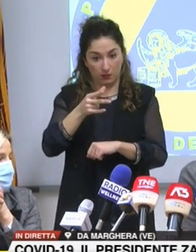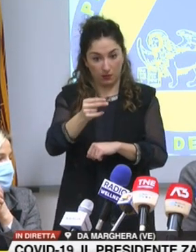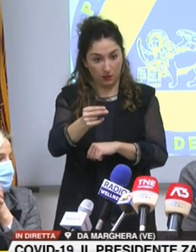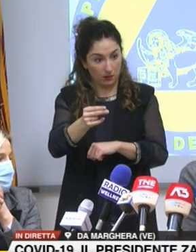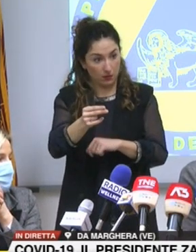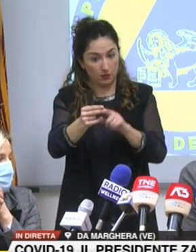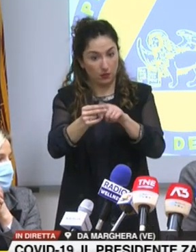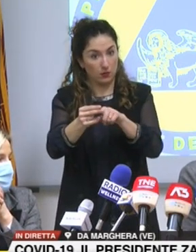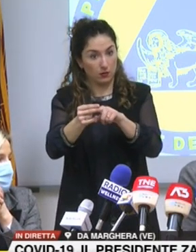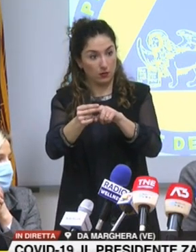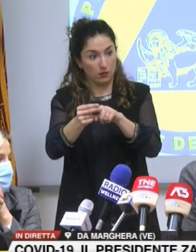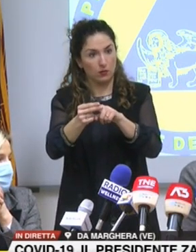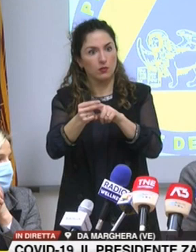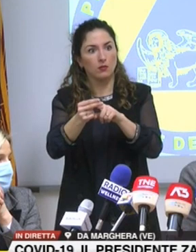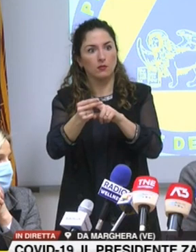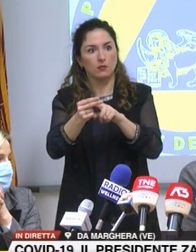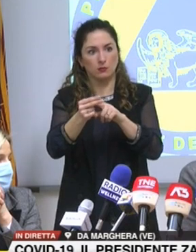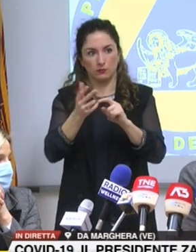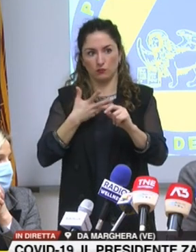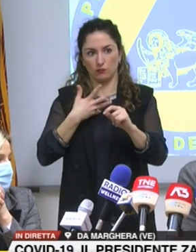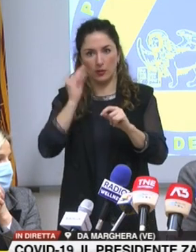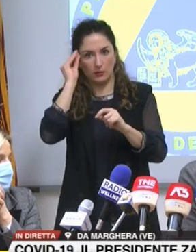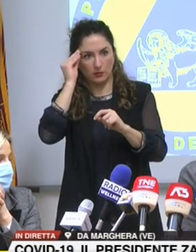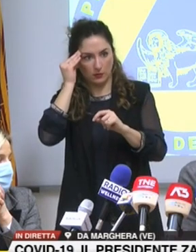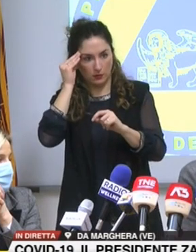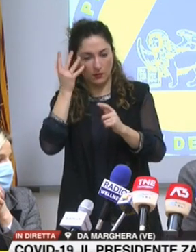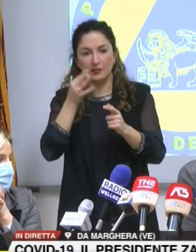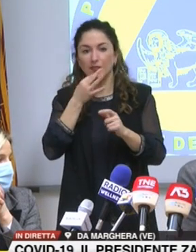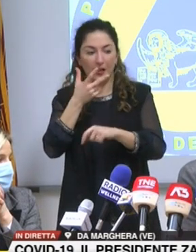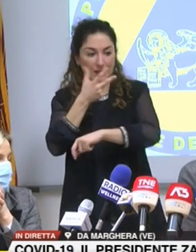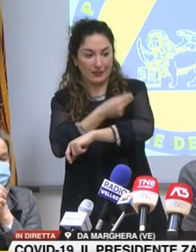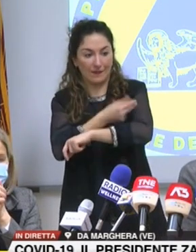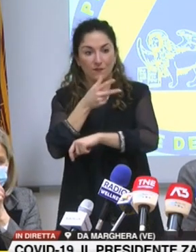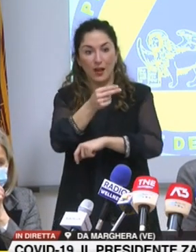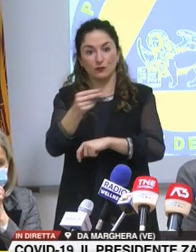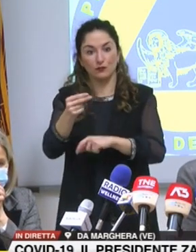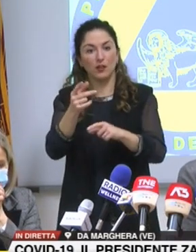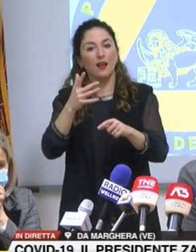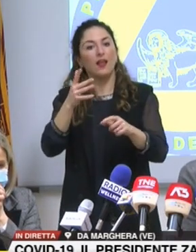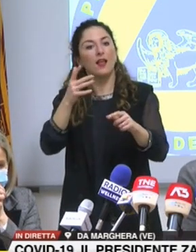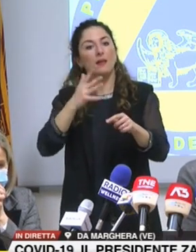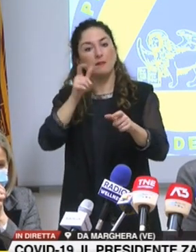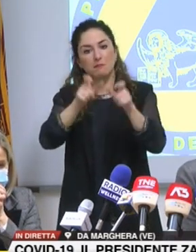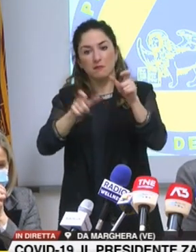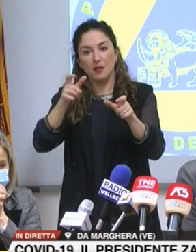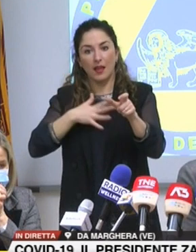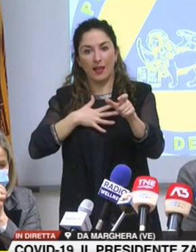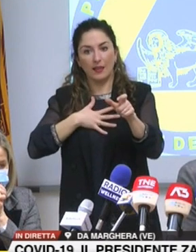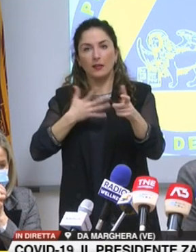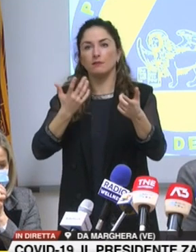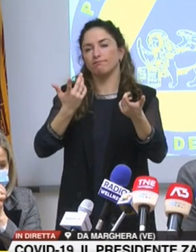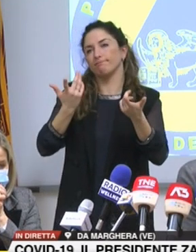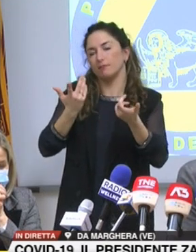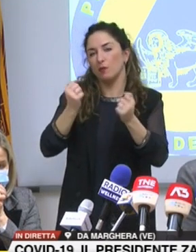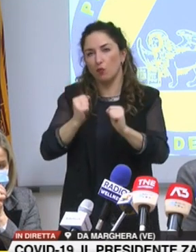non appropriate, cioè vuol dire vaccini fatti a un target, per carità, poi ci saranno molte